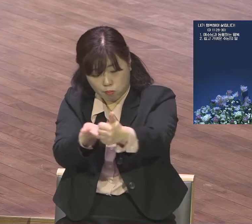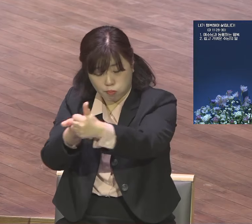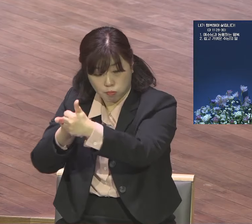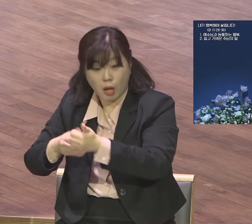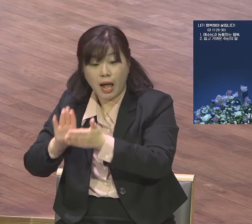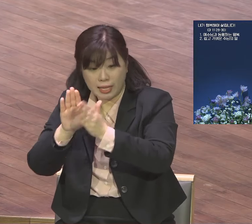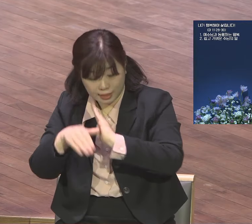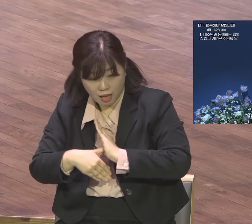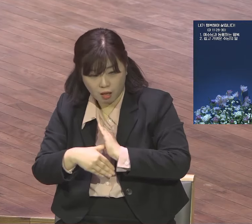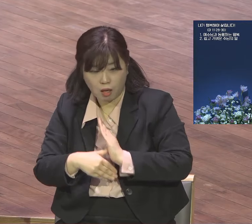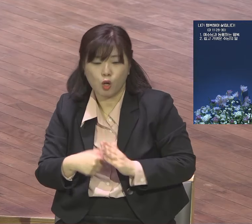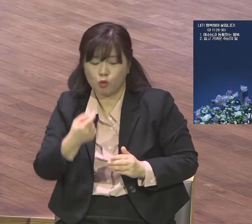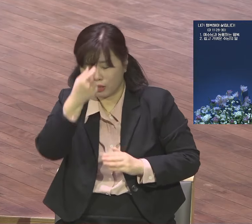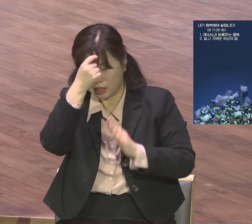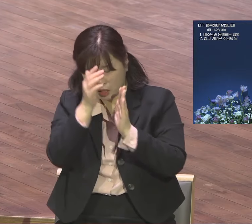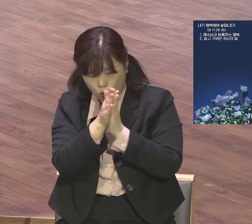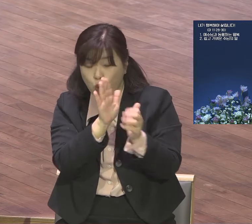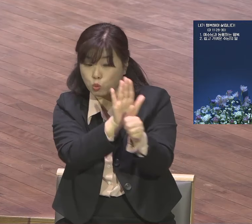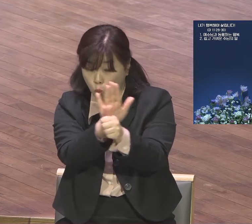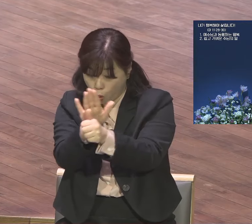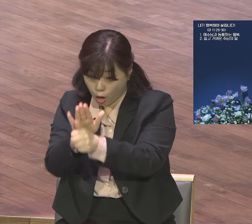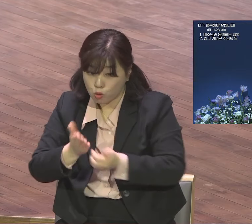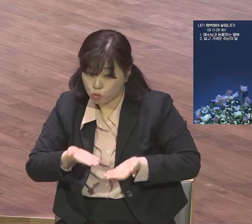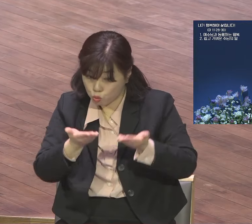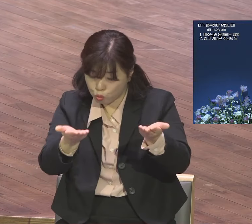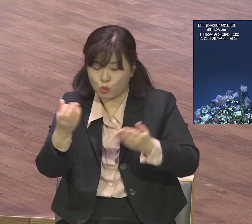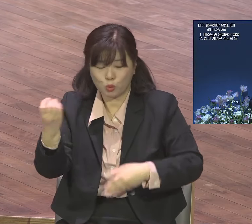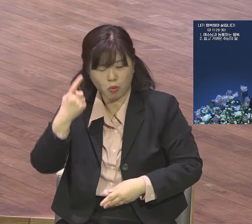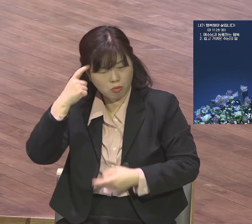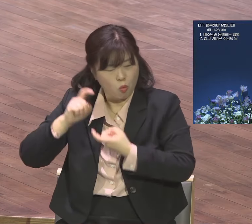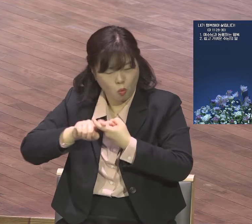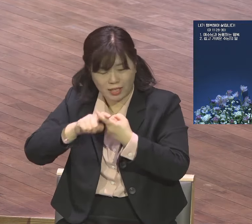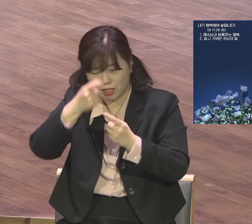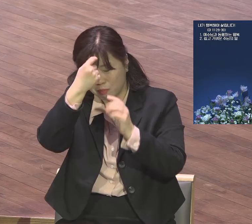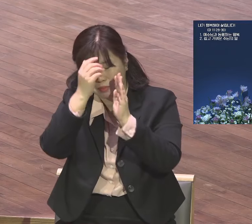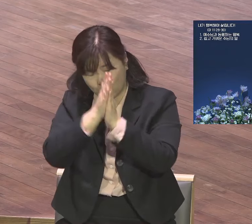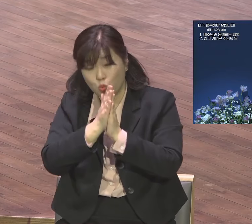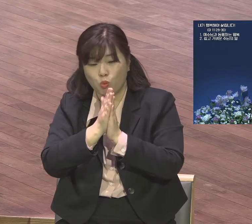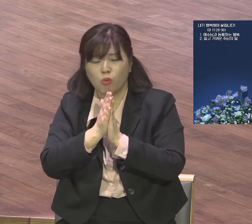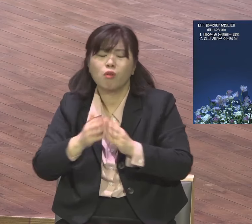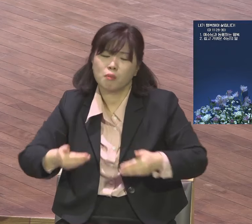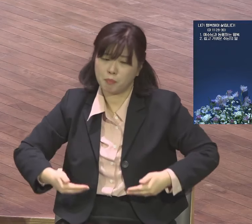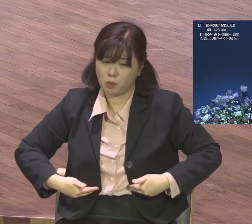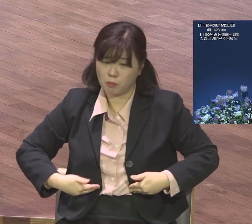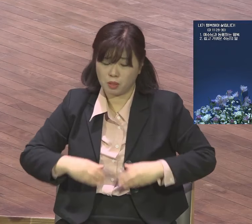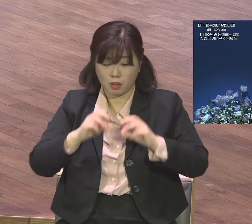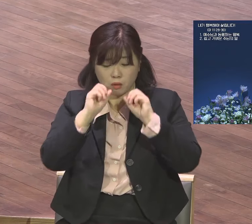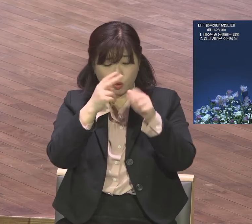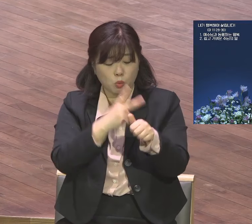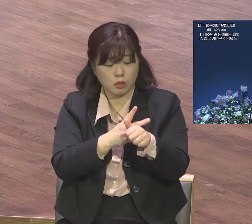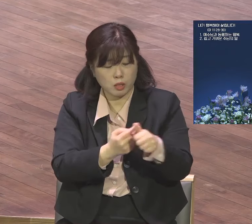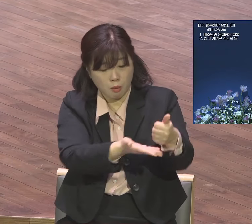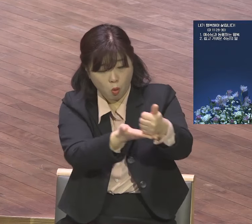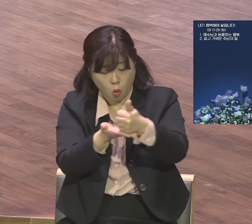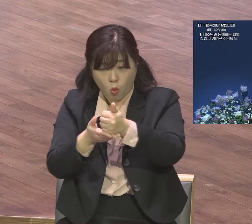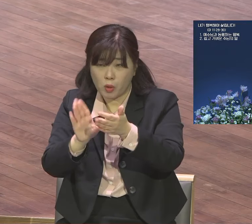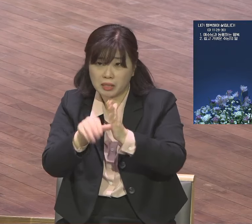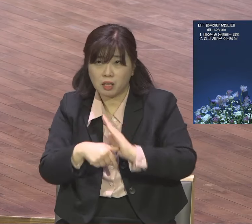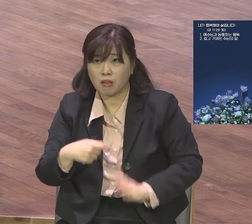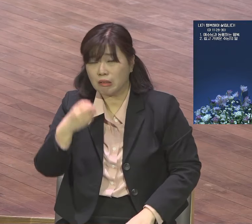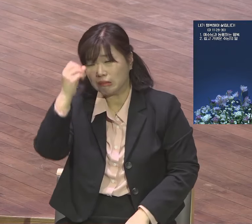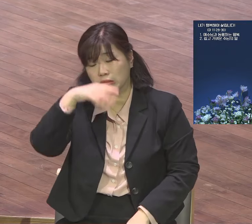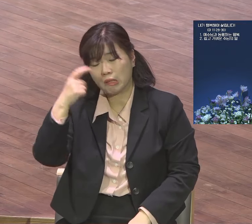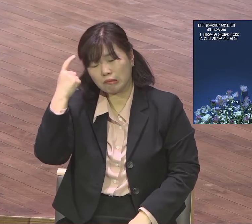후원하는 것입니다. 기도의 동역자가 되는 것입니다. 선교사님들의 마음을 같이 공감해 드리는 것입니다.